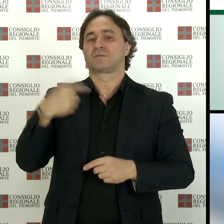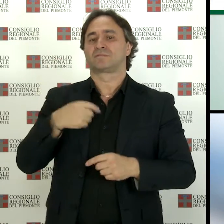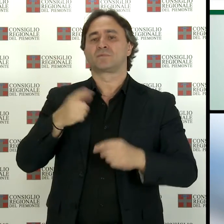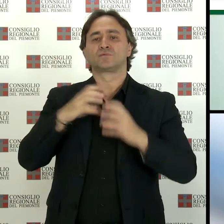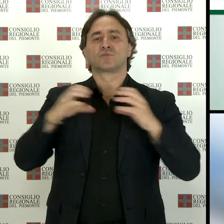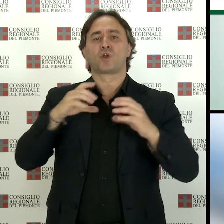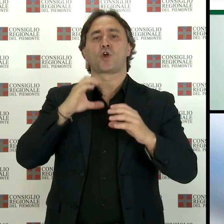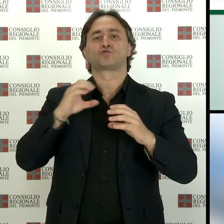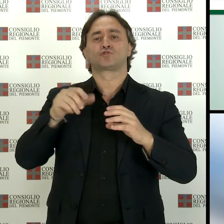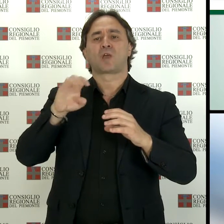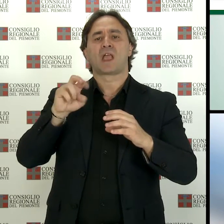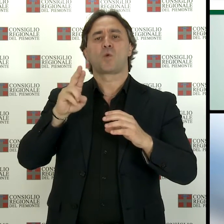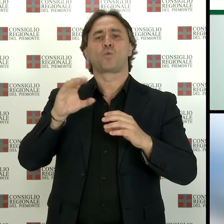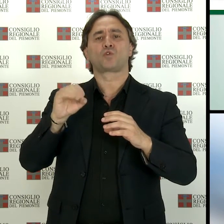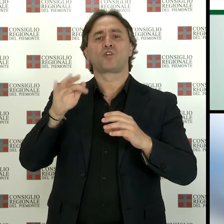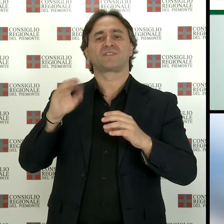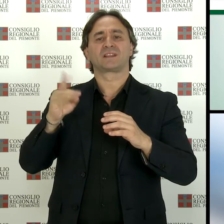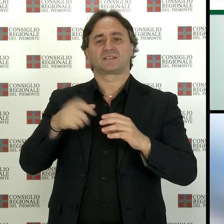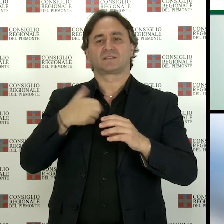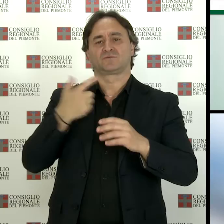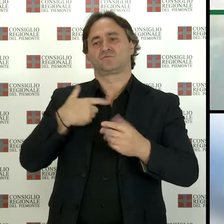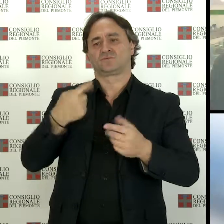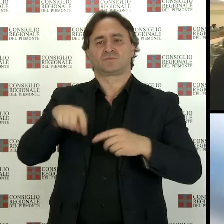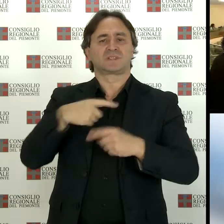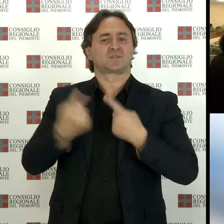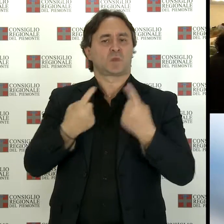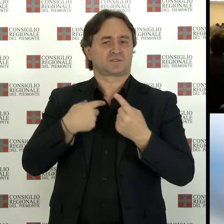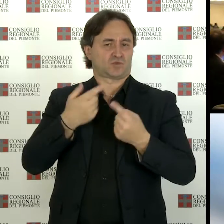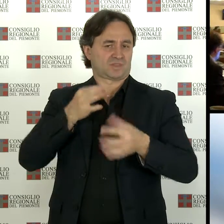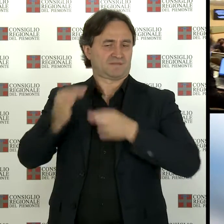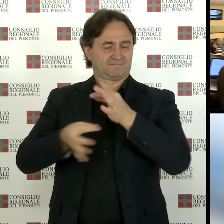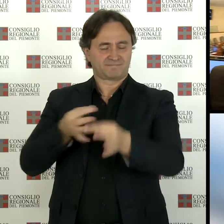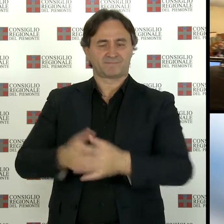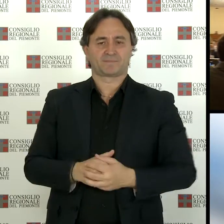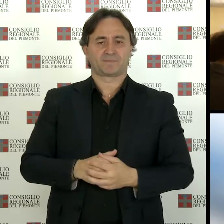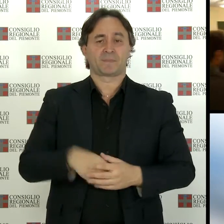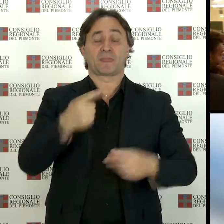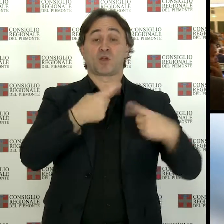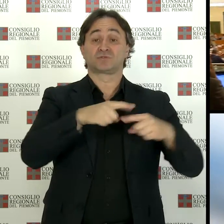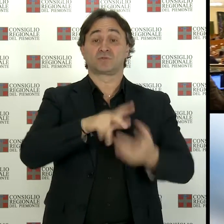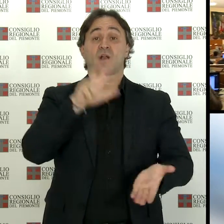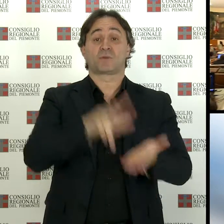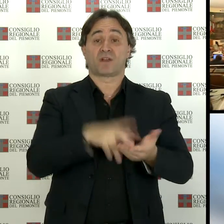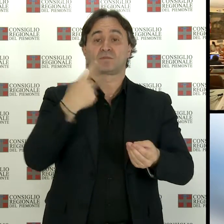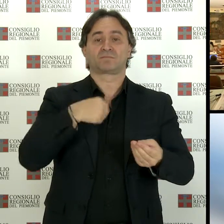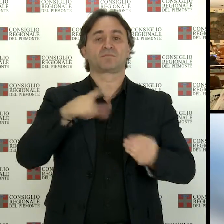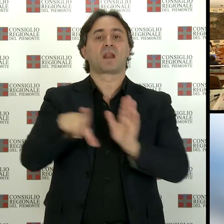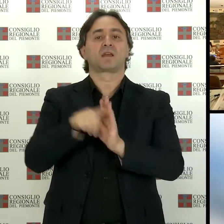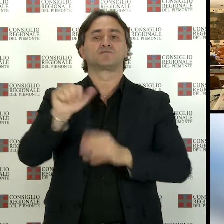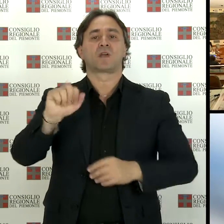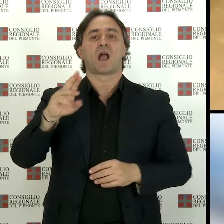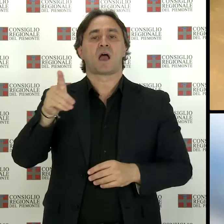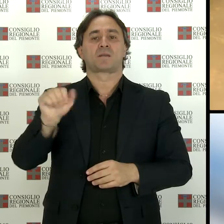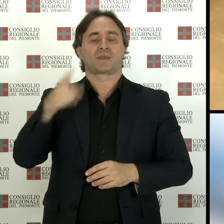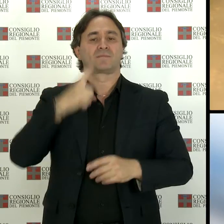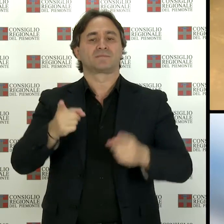consorzio Eurofidi, su cui si è aperto un ampio dibattito. Il Consiglio ha poi approvato la nuova legge su ARPA, Agenzia Regionale per